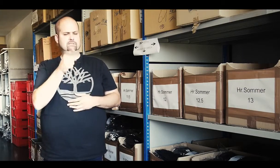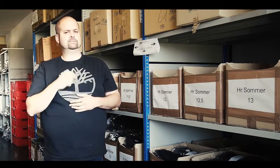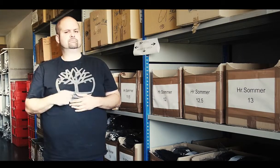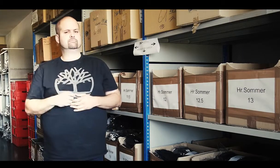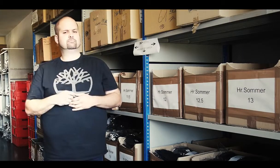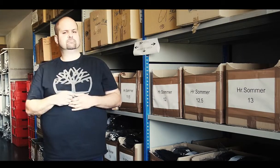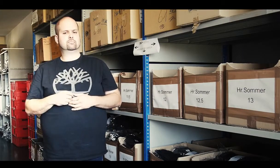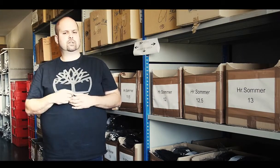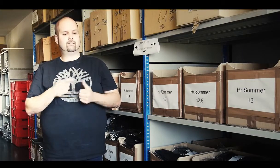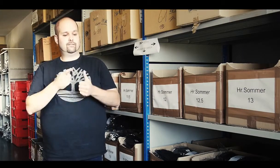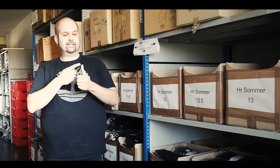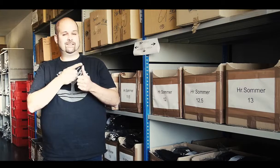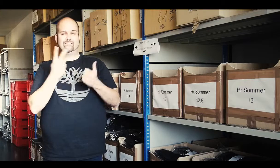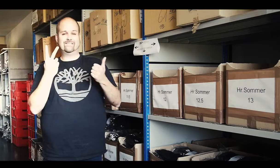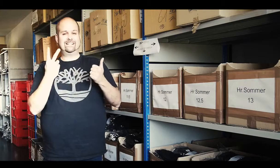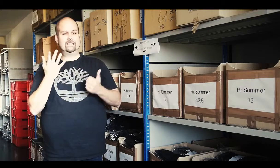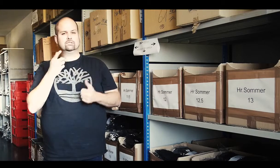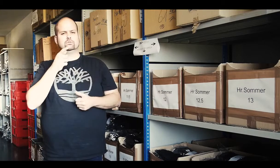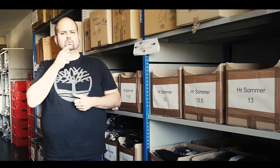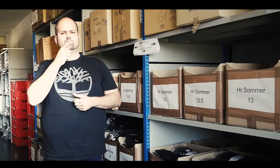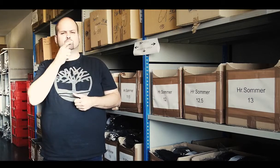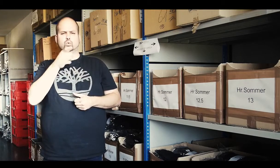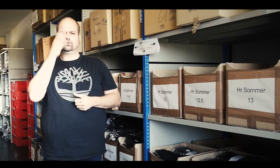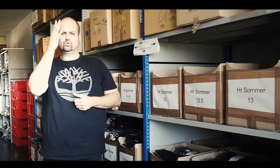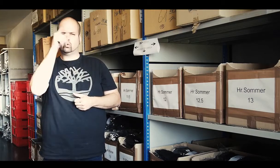Es ist wichtig, dass ihr eure beruflichen Ausbildungen schafft.